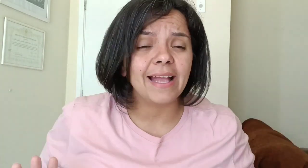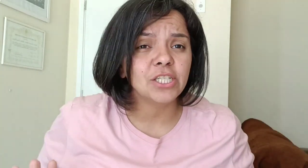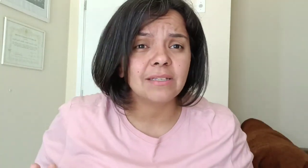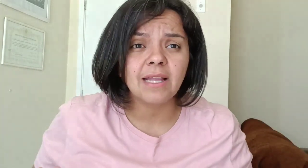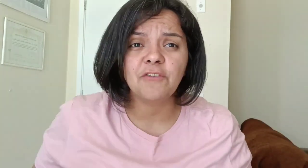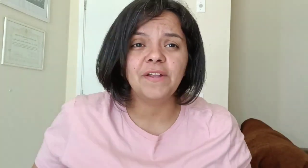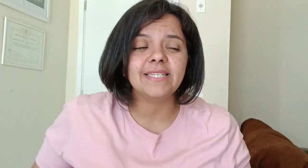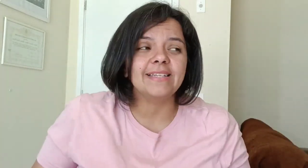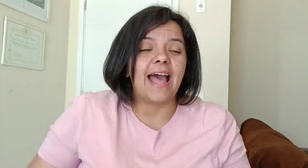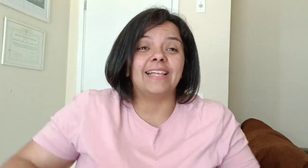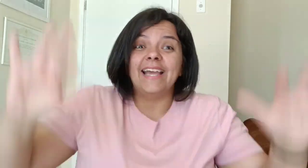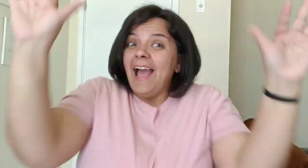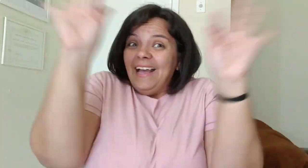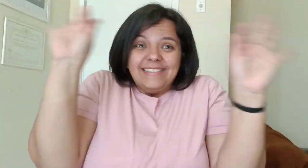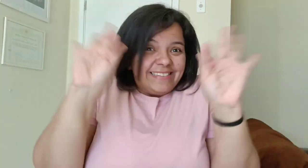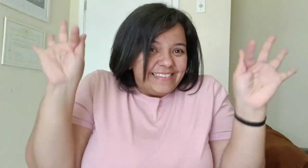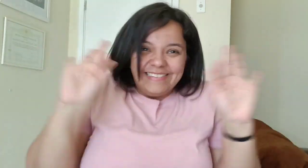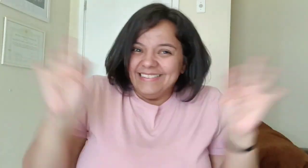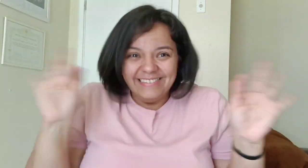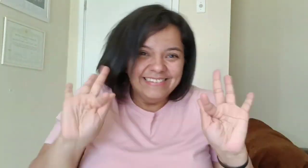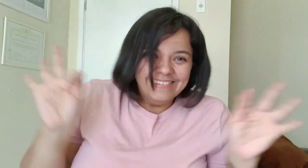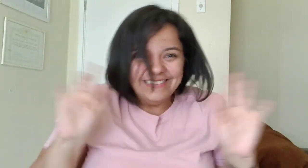de tanta felicidade.